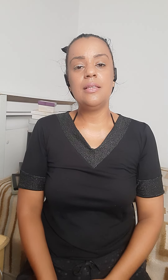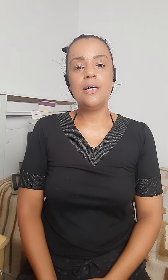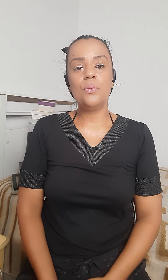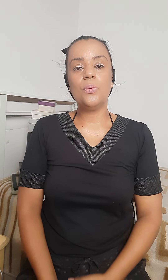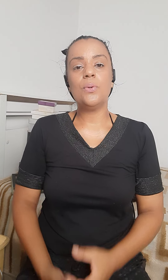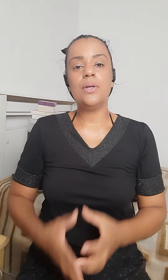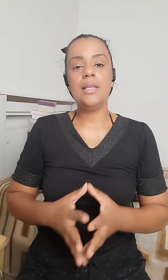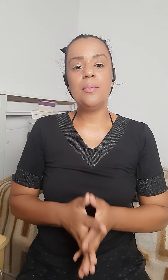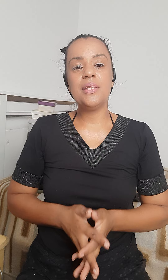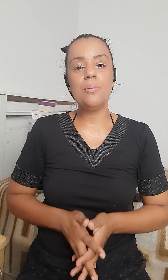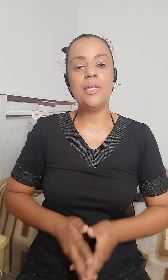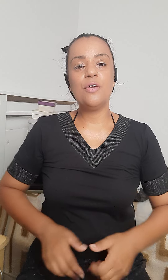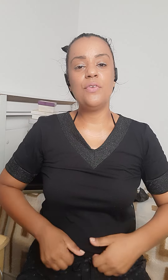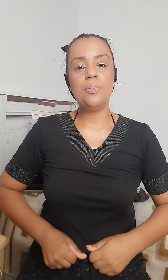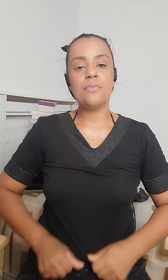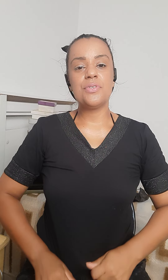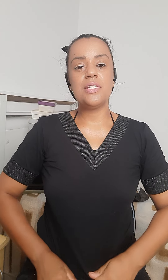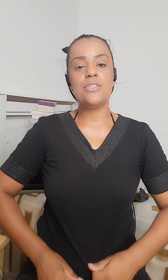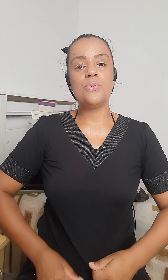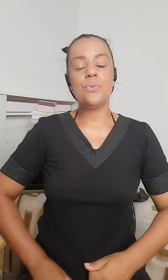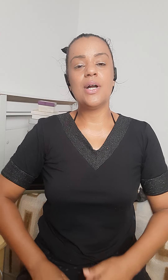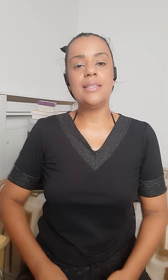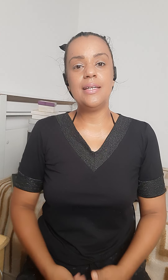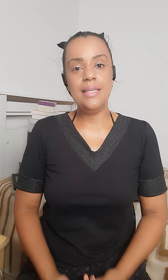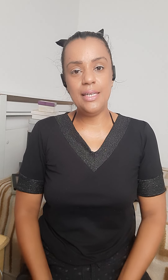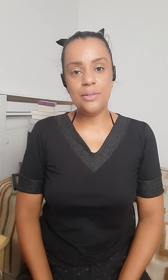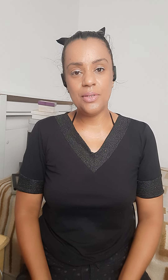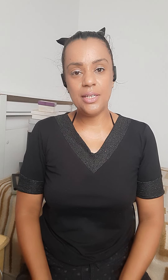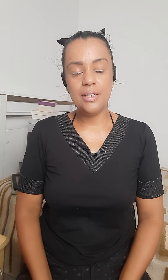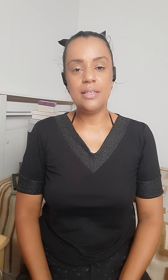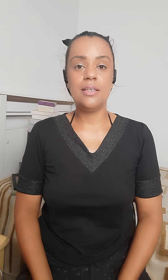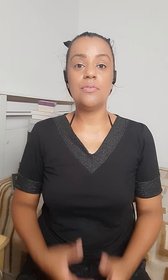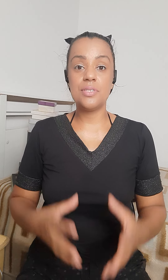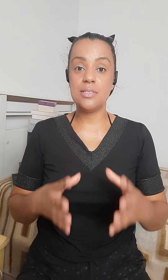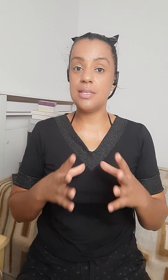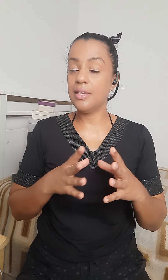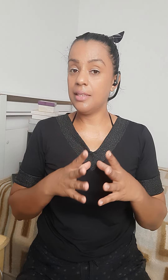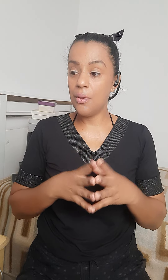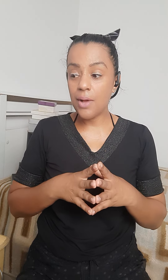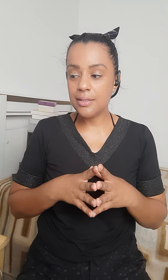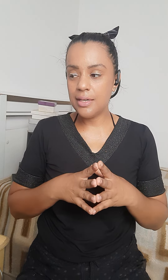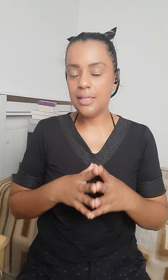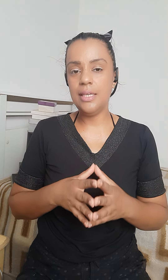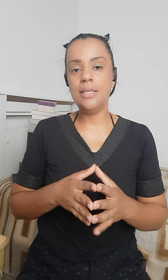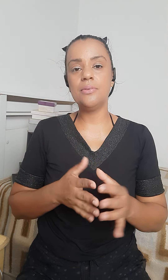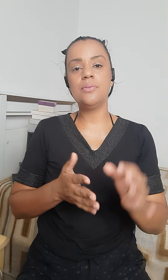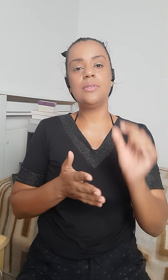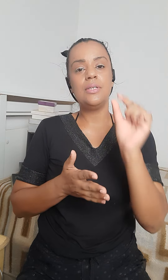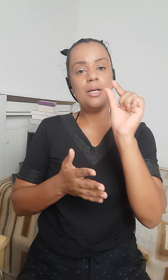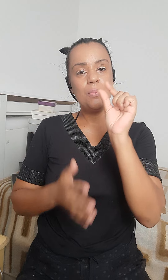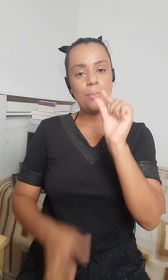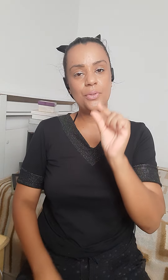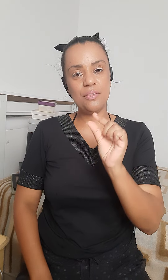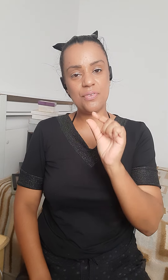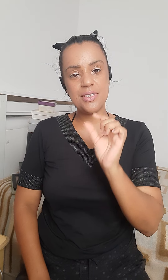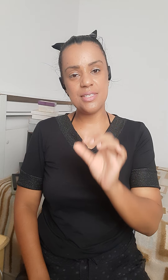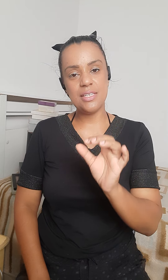Então, lembra também que eu falei pra vocês do caderninho, né? Que vocês têm que ter o caderninho para poder fazer